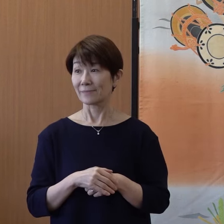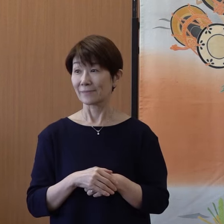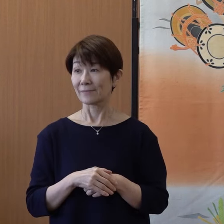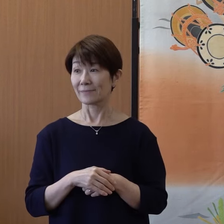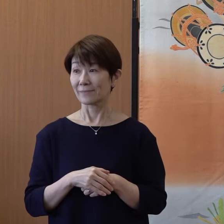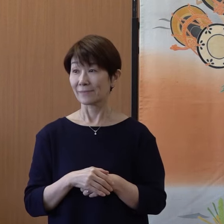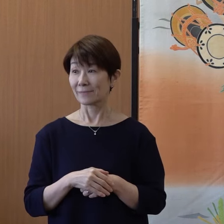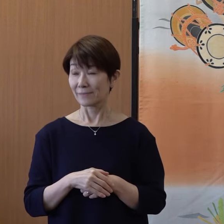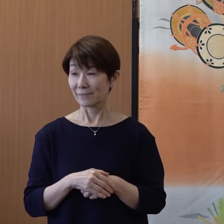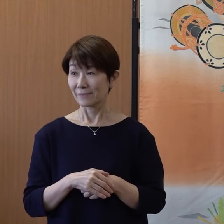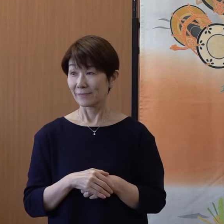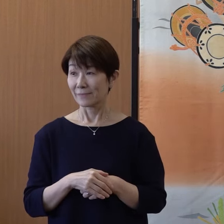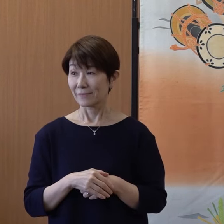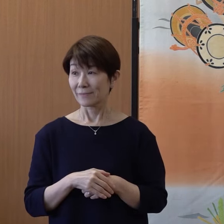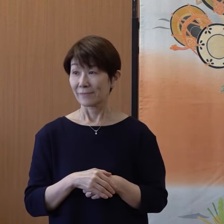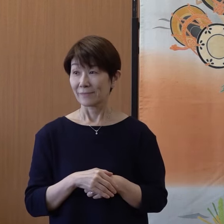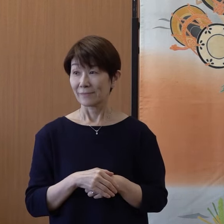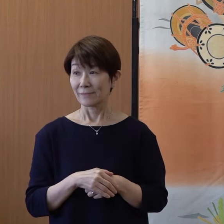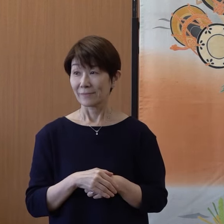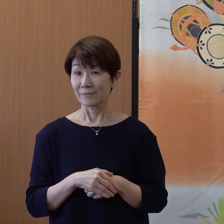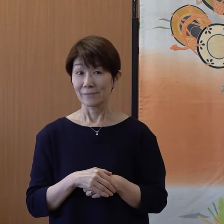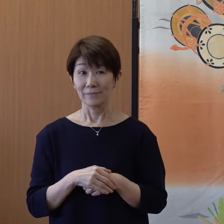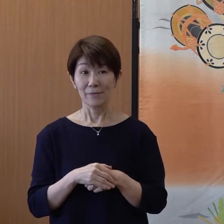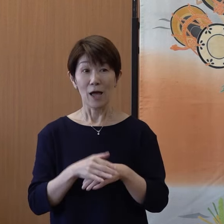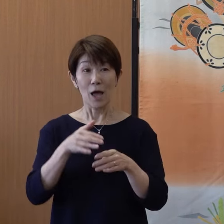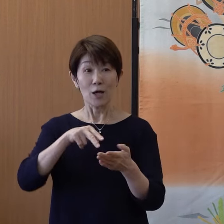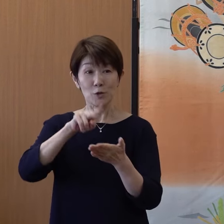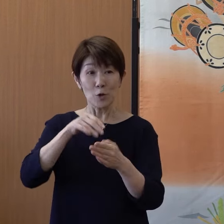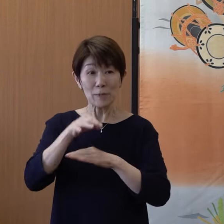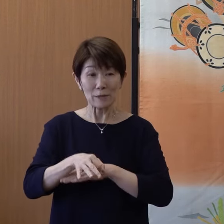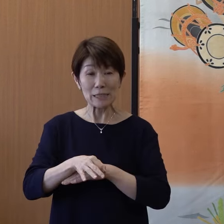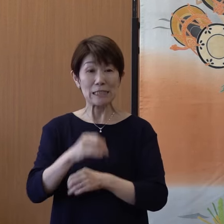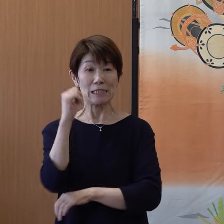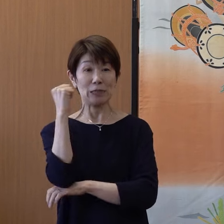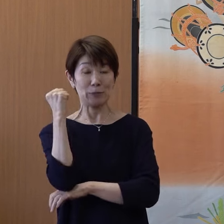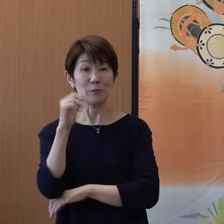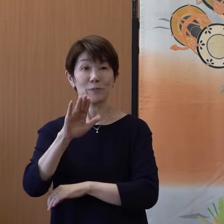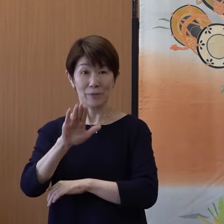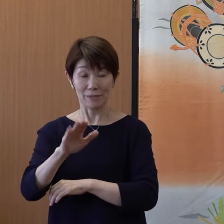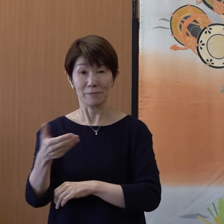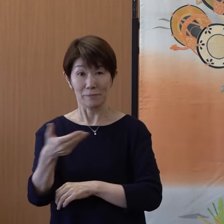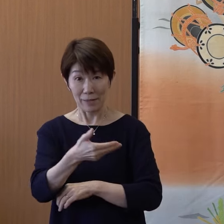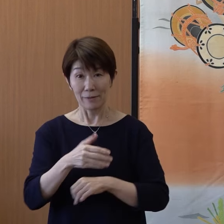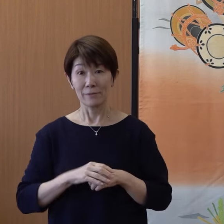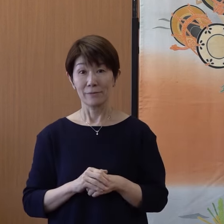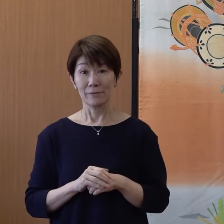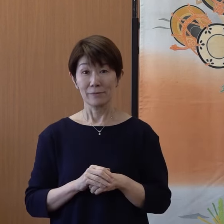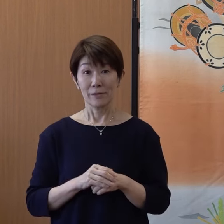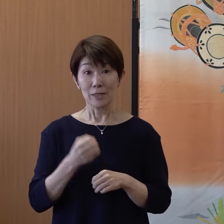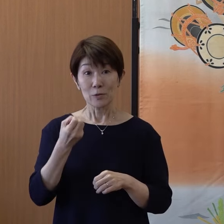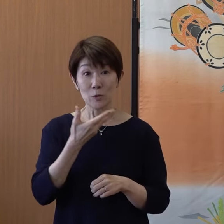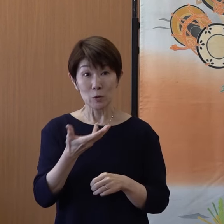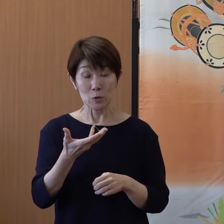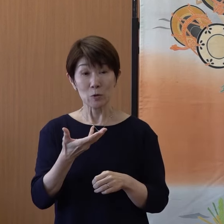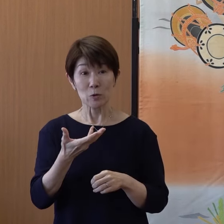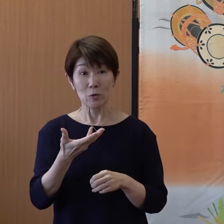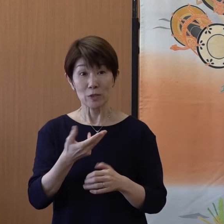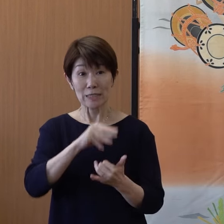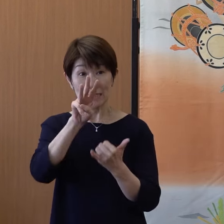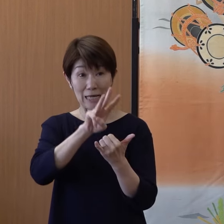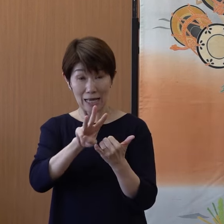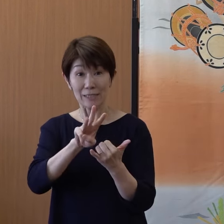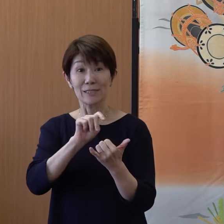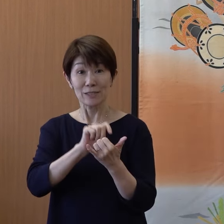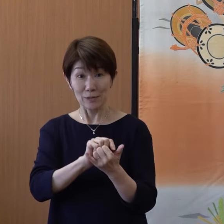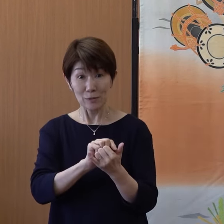はい、じゃあそちら 読売新聞の井下です。ご説明ありがとうございます。水害のハザードマップアプリなんですけど、位置情